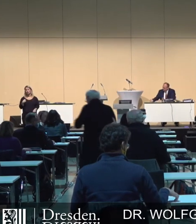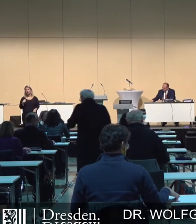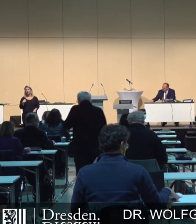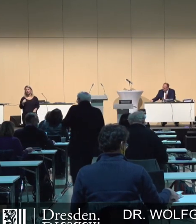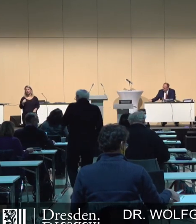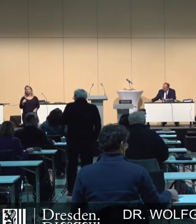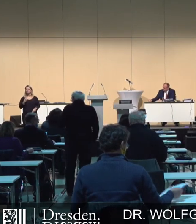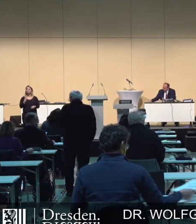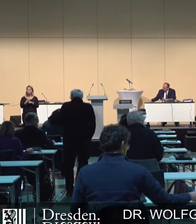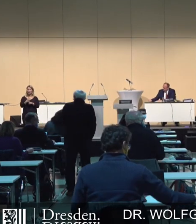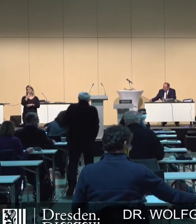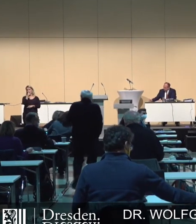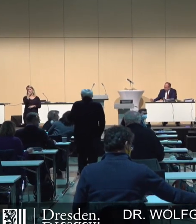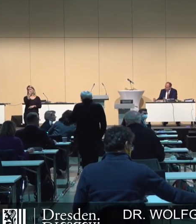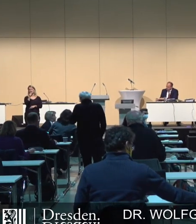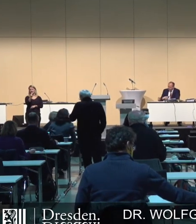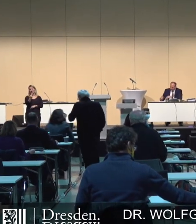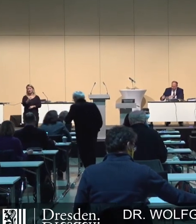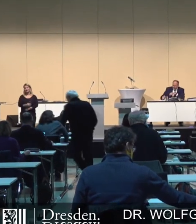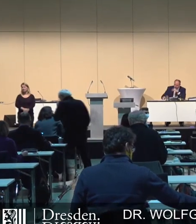Punkten 1 und 2 bleibt.